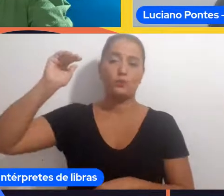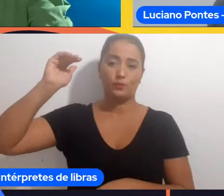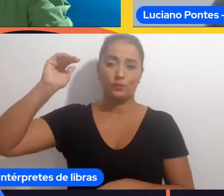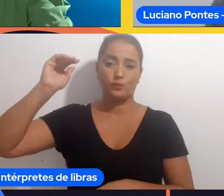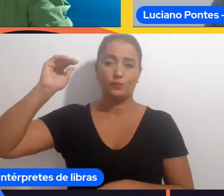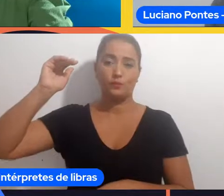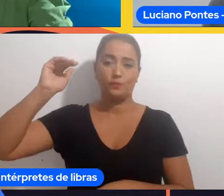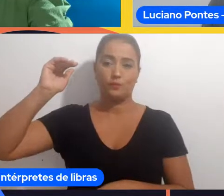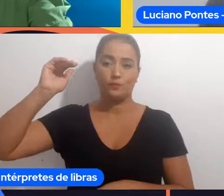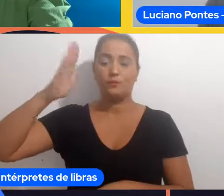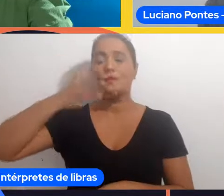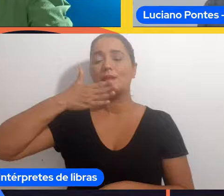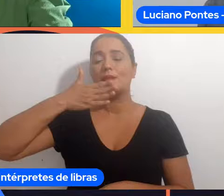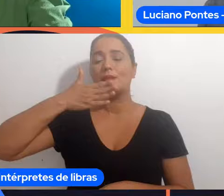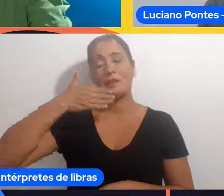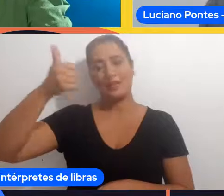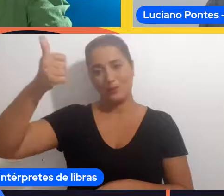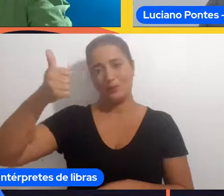melhores.